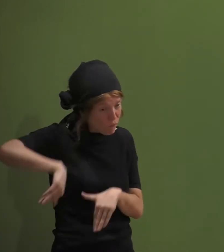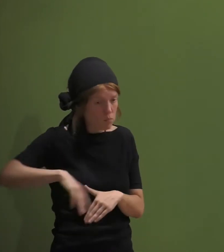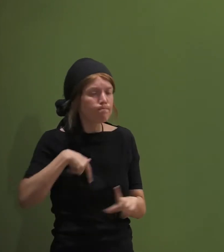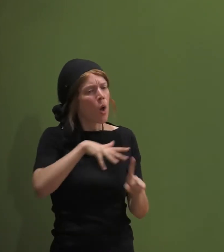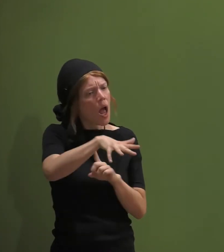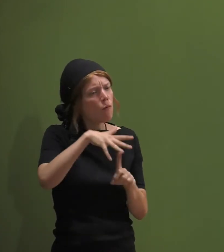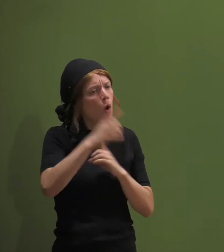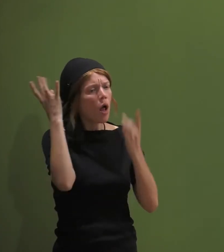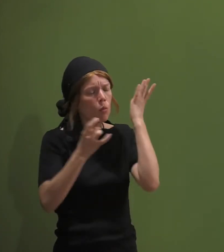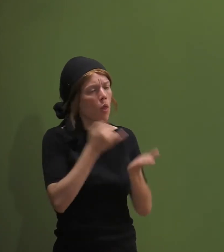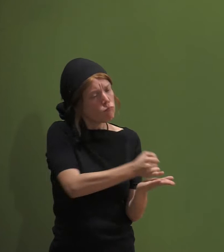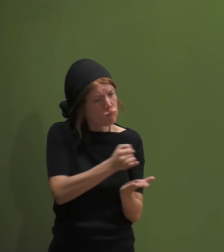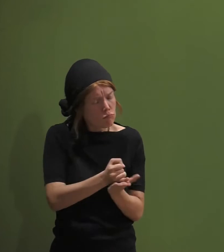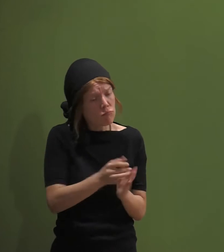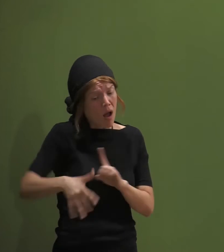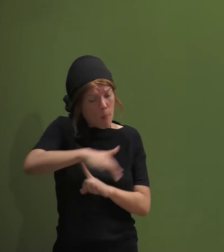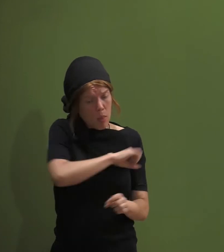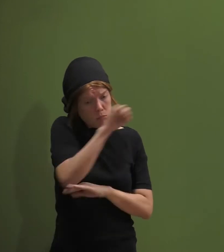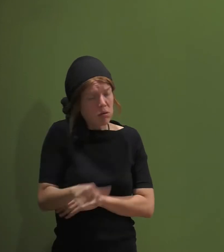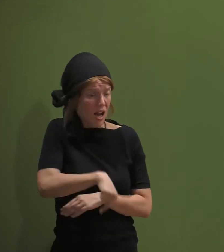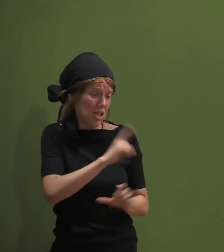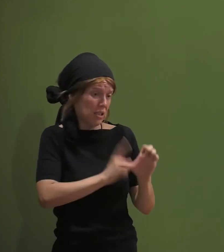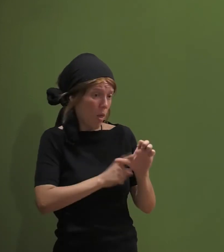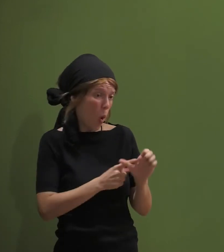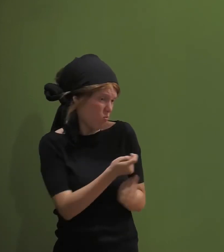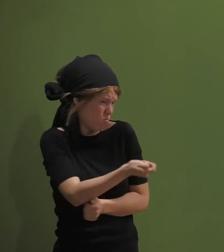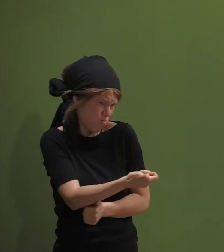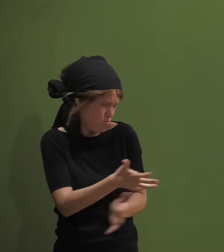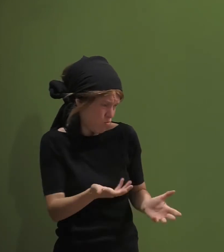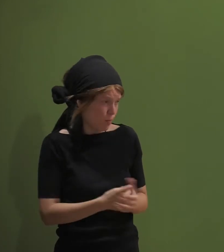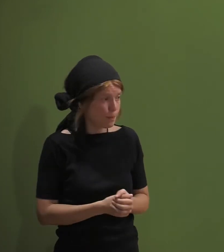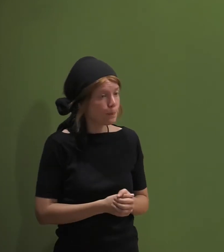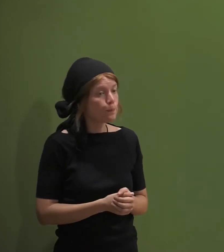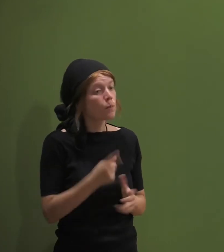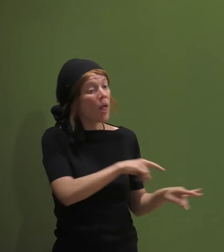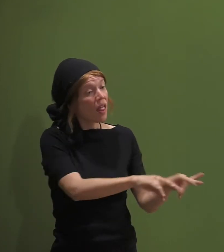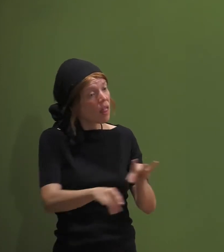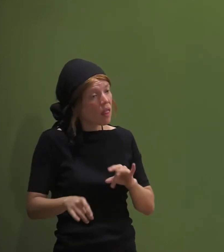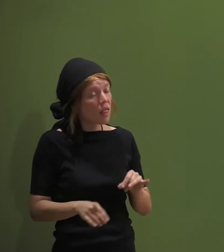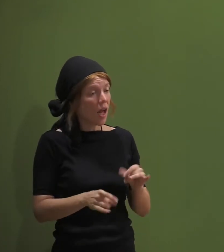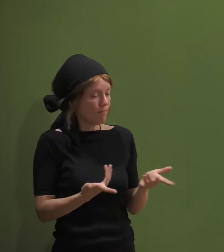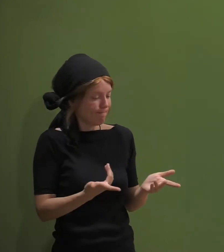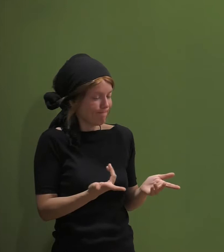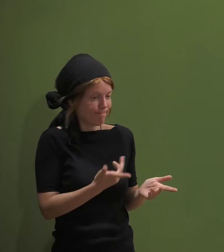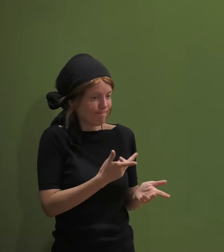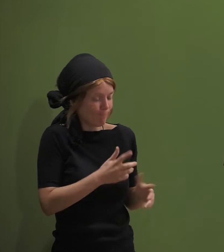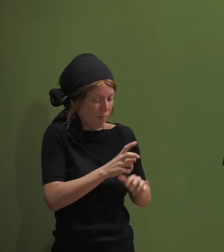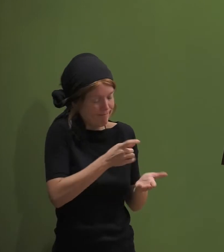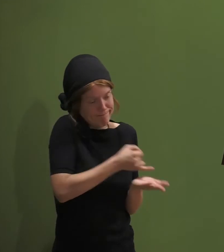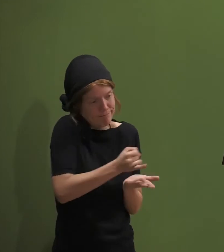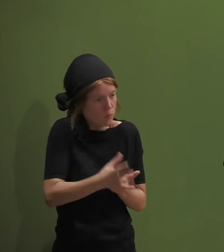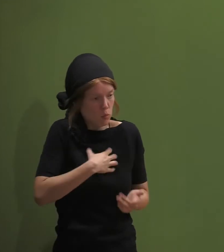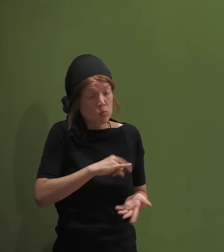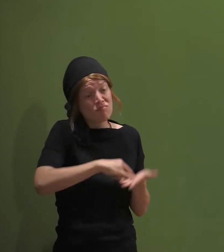la influencia de la actividad agraria sobre el medio ambiente en Extremadura era escasa, con gran parte de las tierras incultas y una tecnología que no